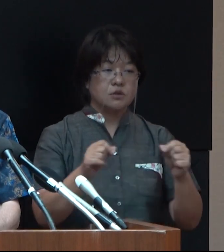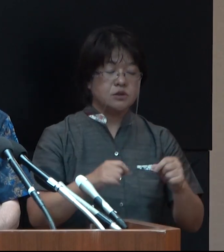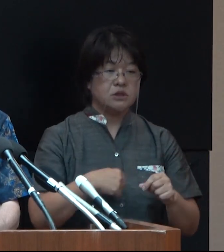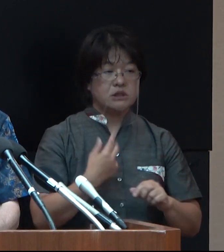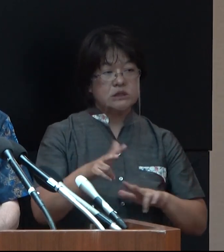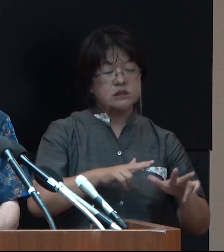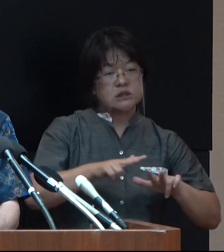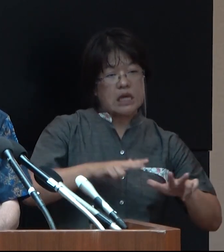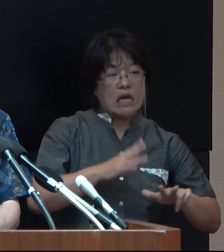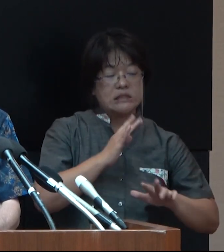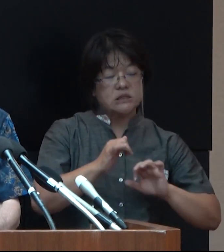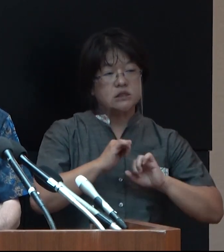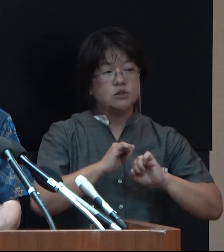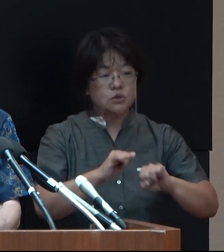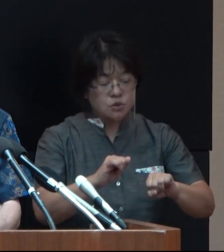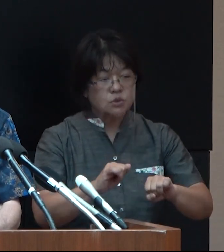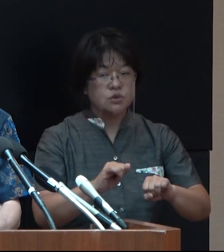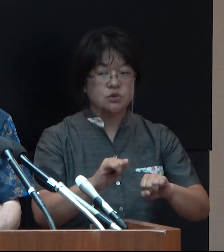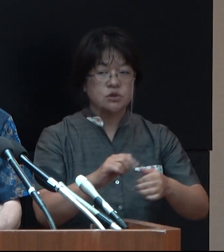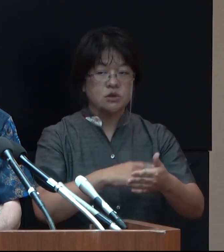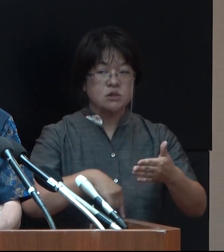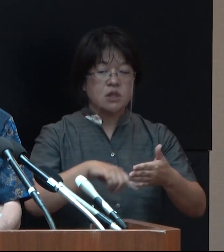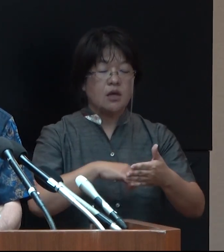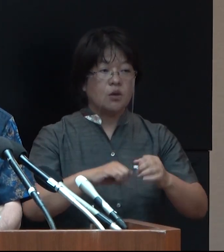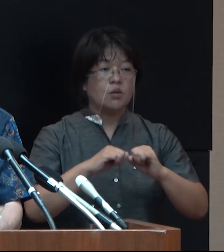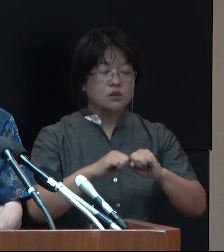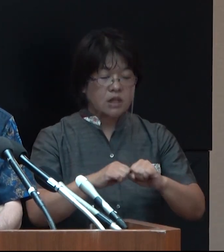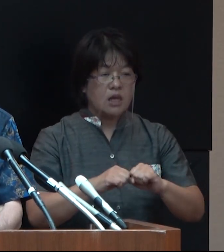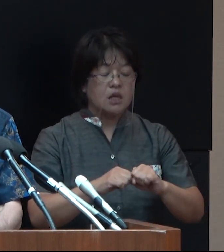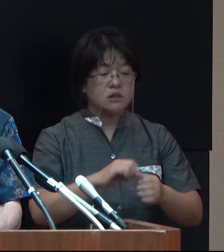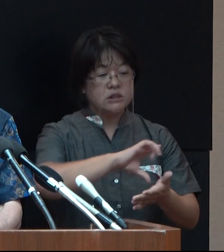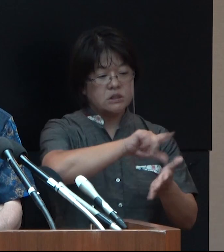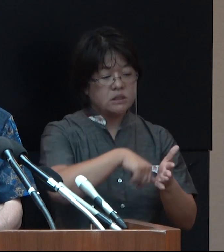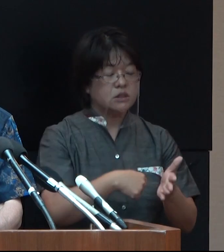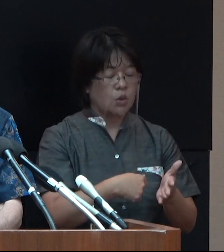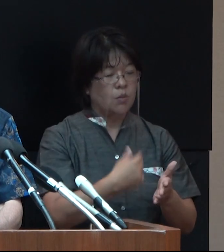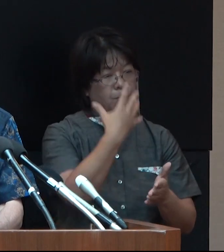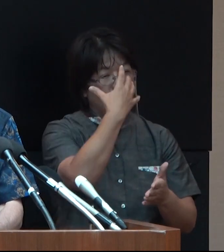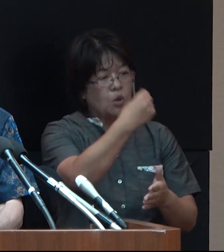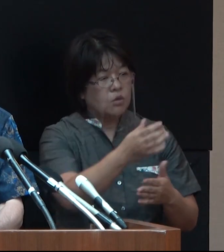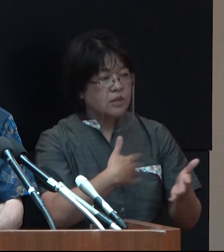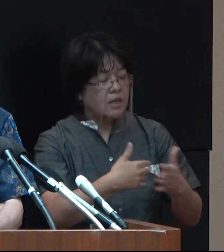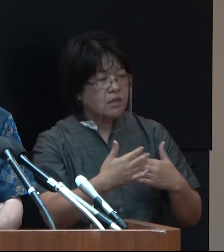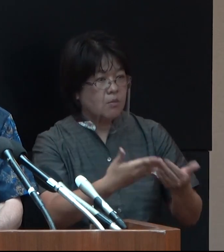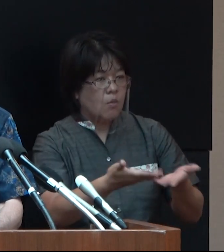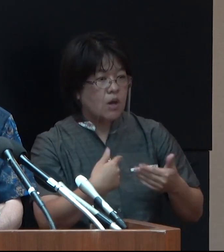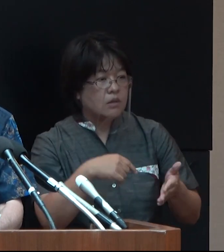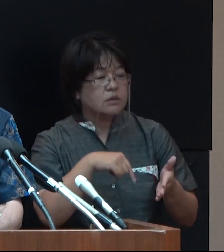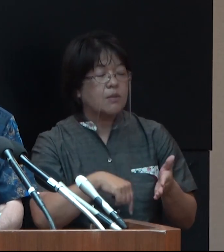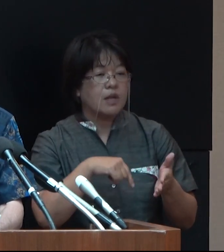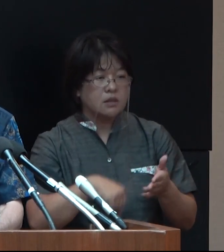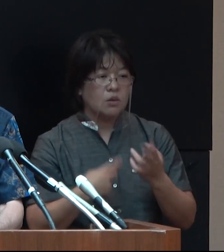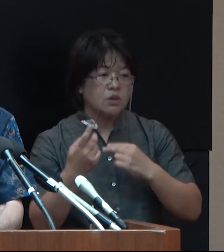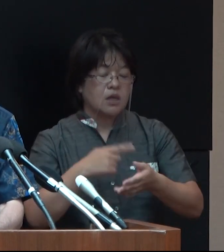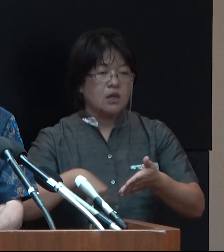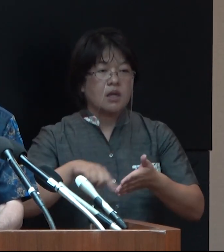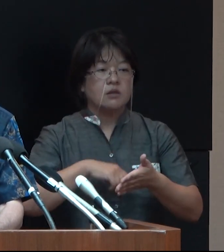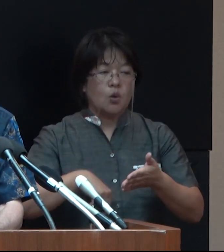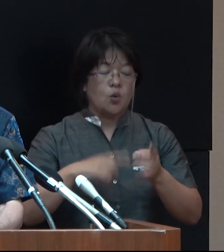引メニューを活用し改めて地元の魅力を体感してくださいということで、近隣エリアを旅行することに